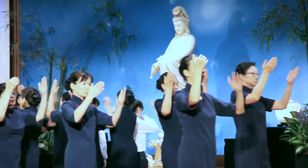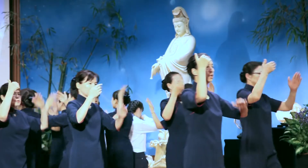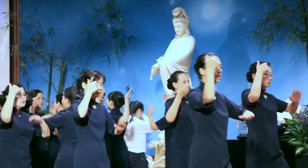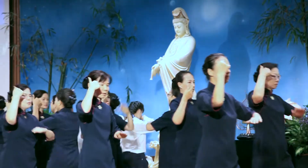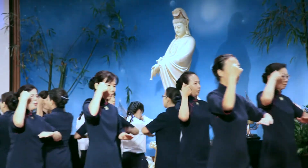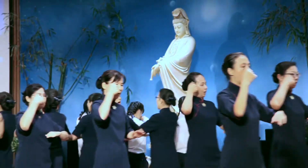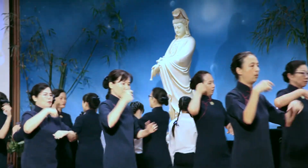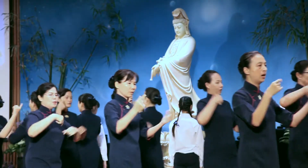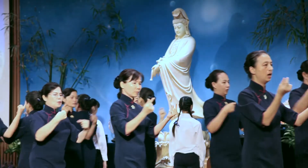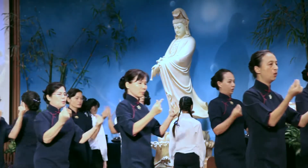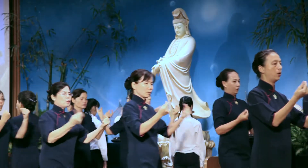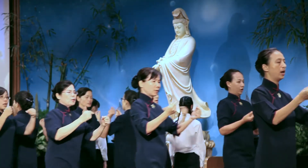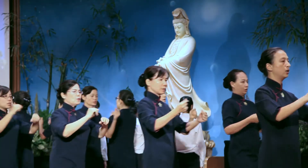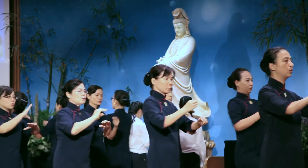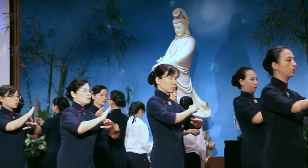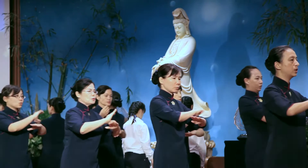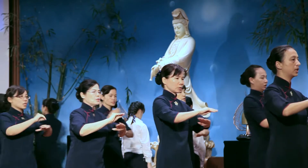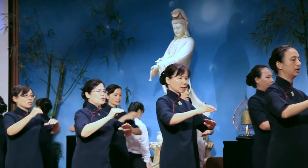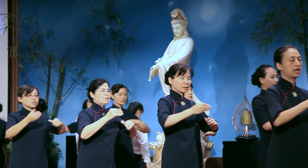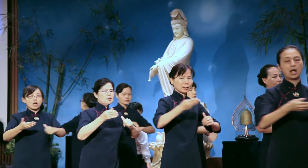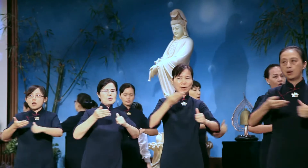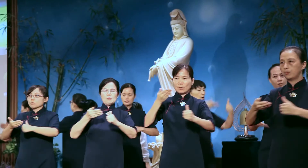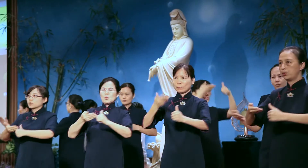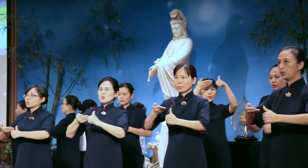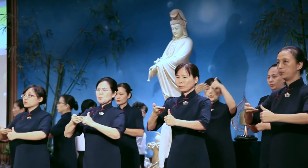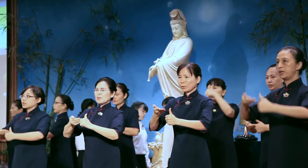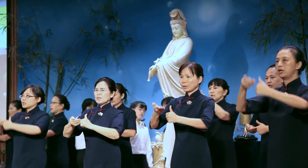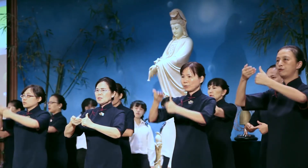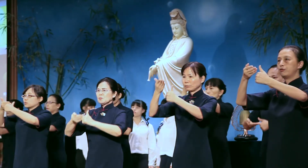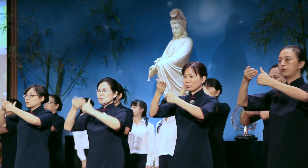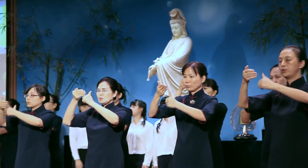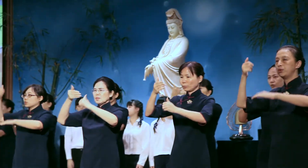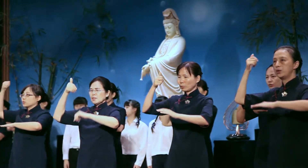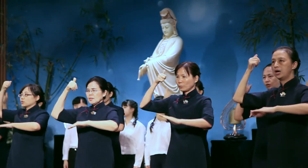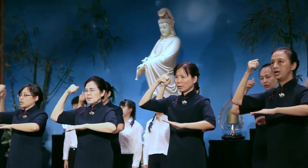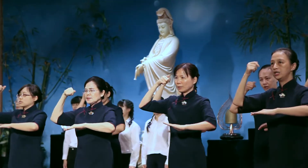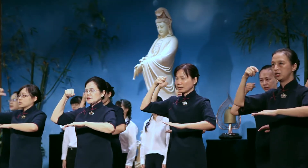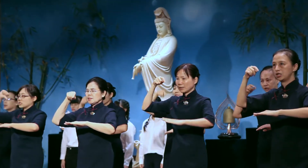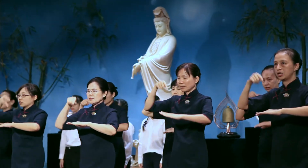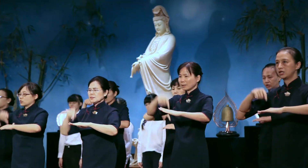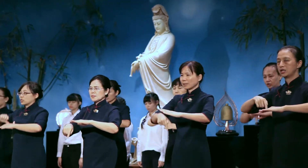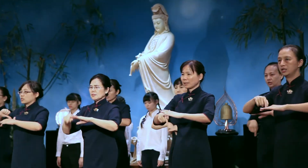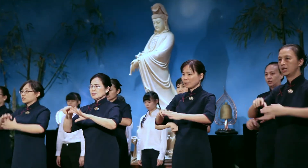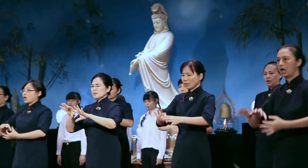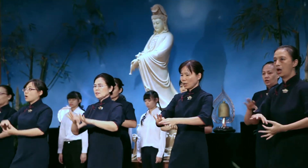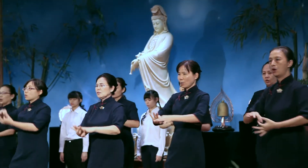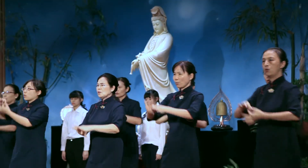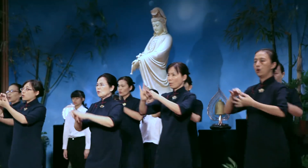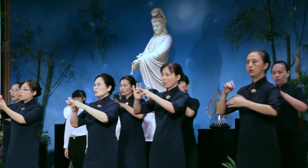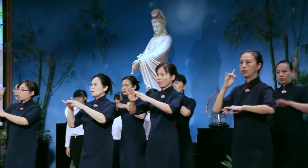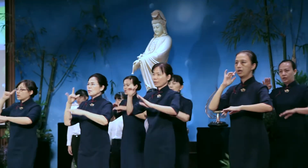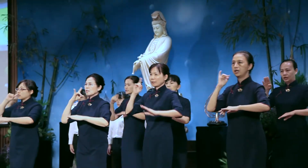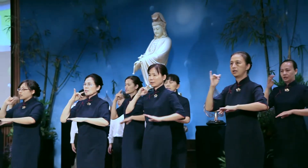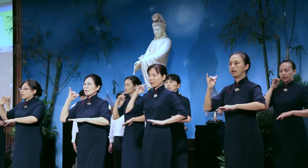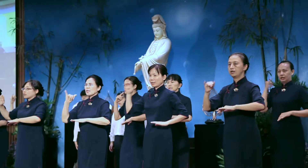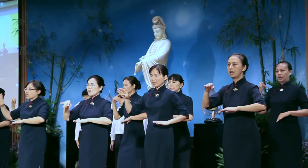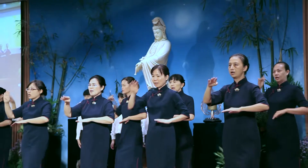是报恩为如尘，不必不与恩情深，佛为爹娘